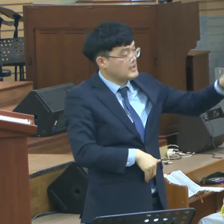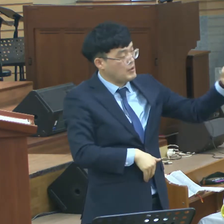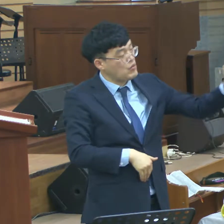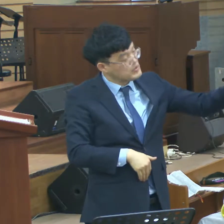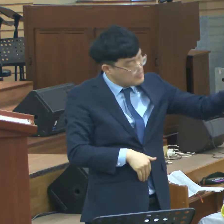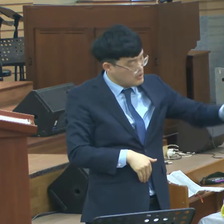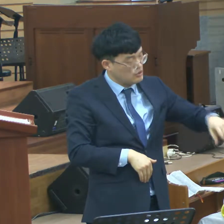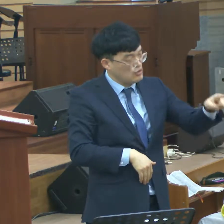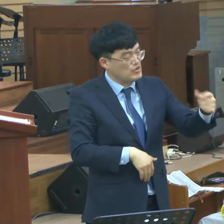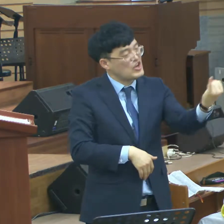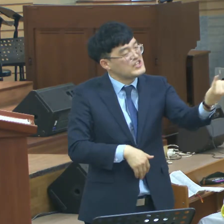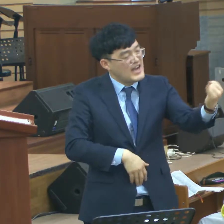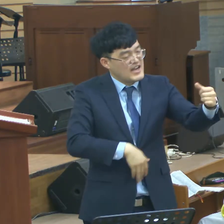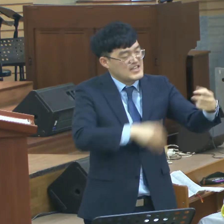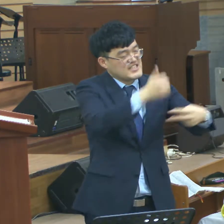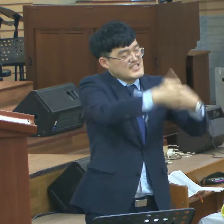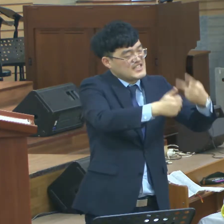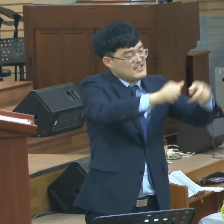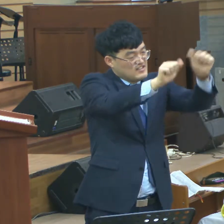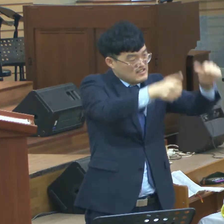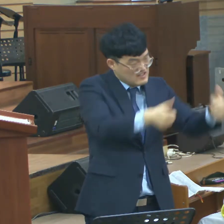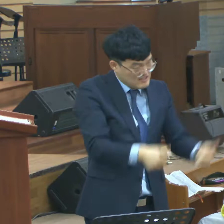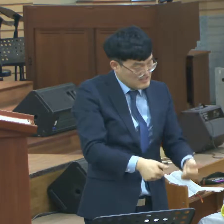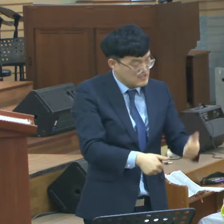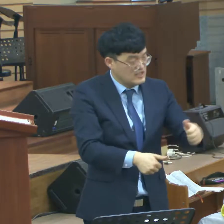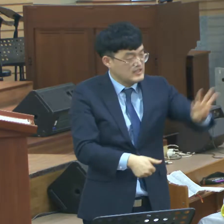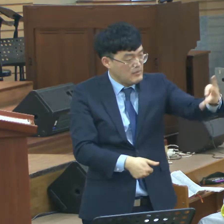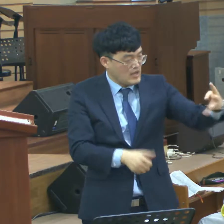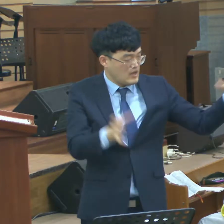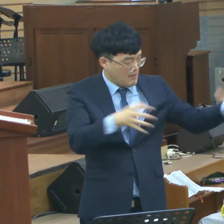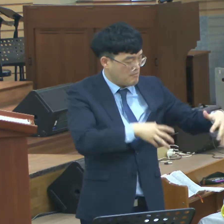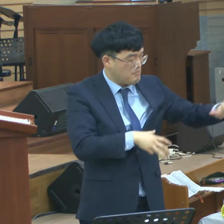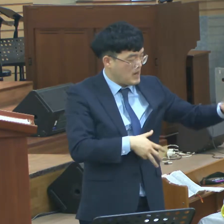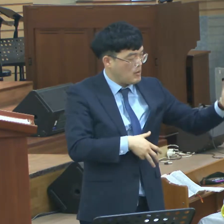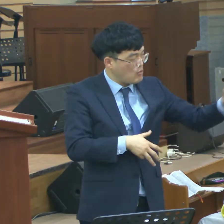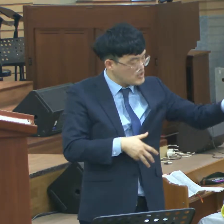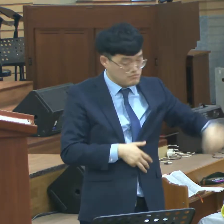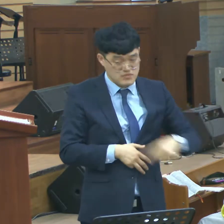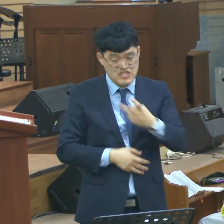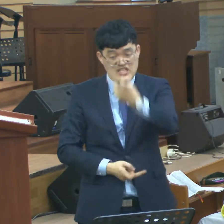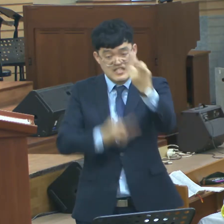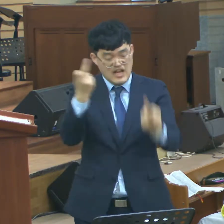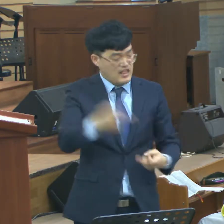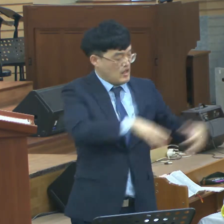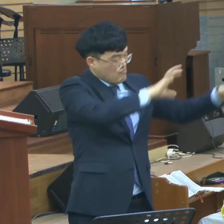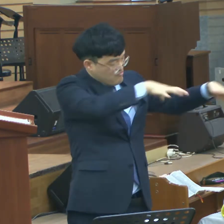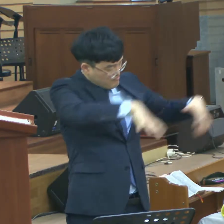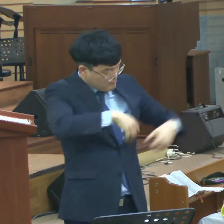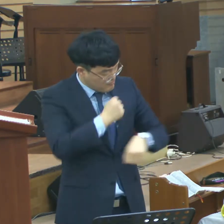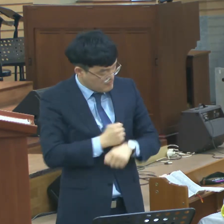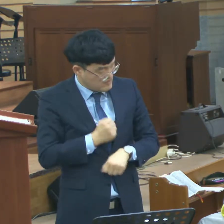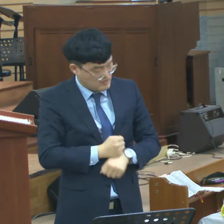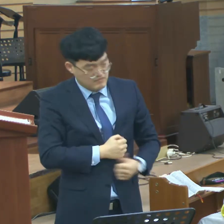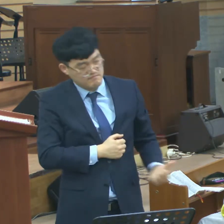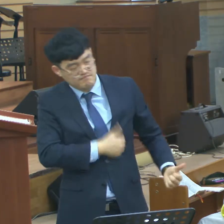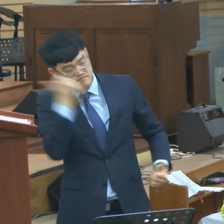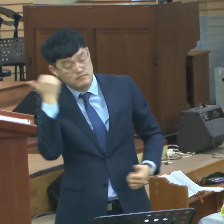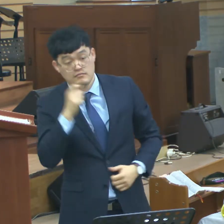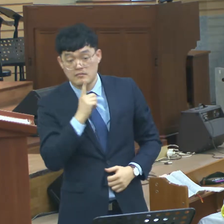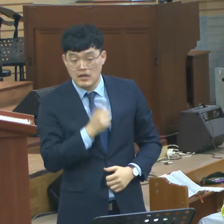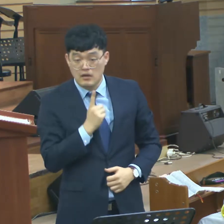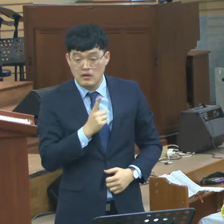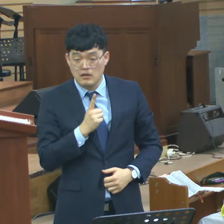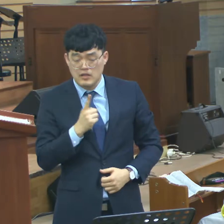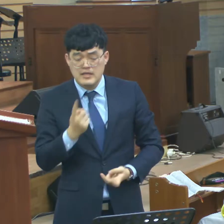갈멜산으로 불러올리세요. 이 갈멜산 굉장히 큰 산인데요. 여기 우상을 섬기는 그런 정각들이 굉장히 많았어요.